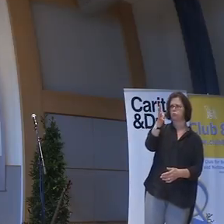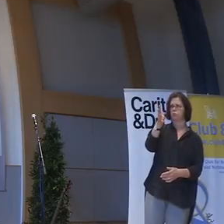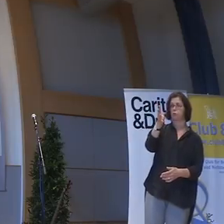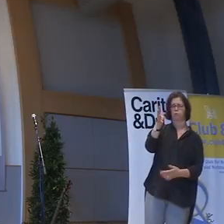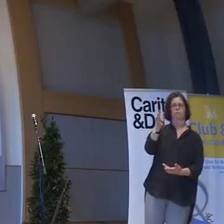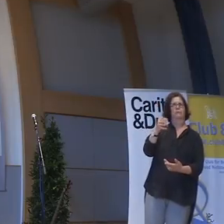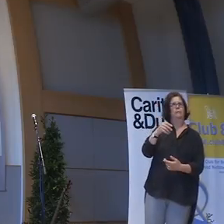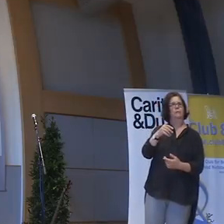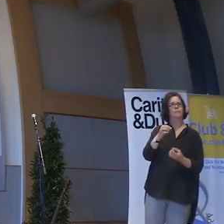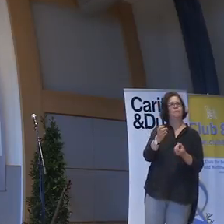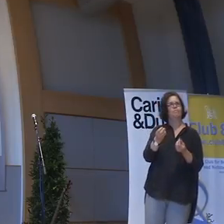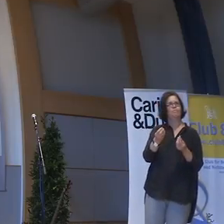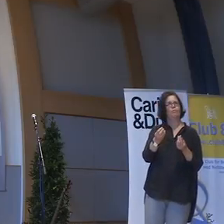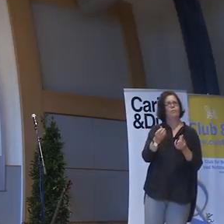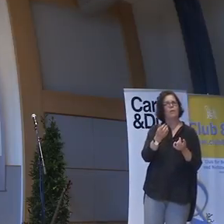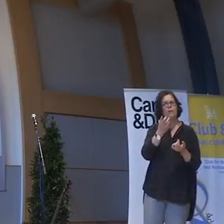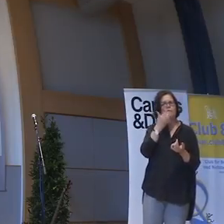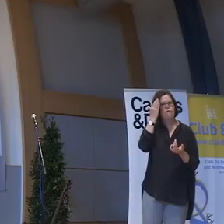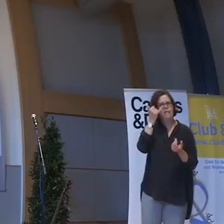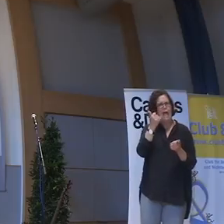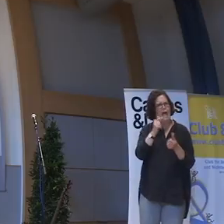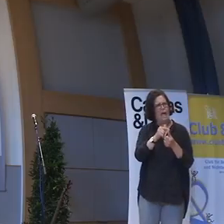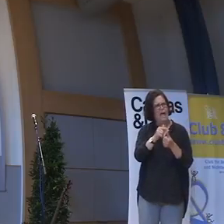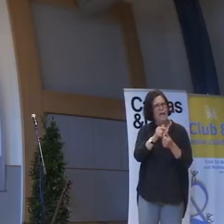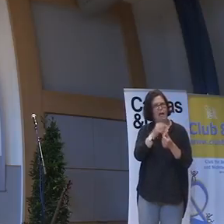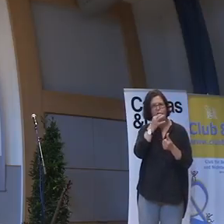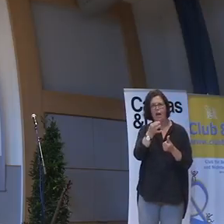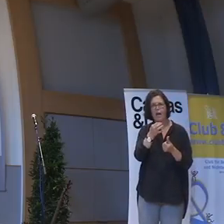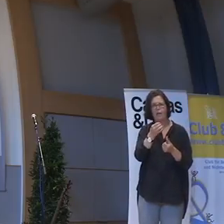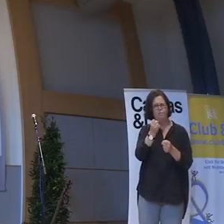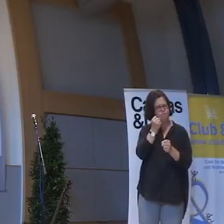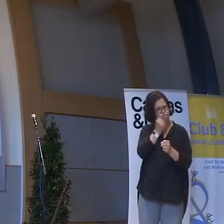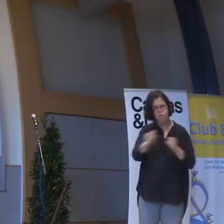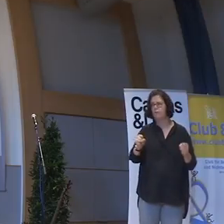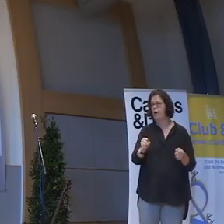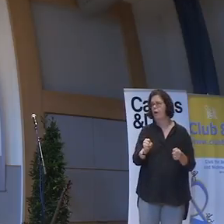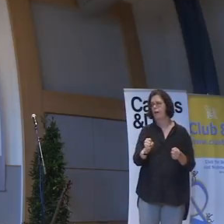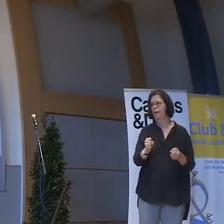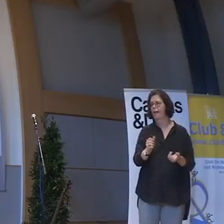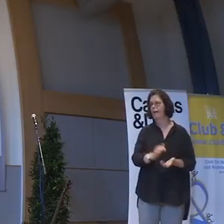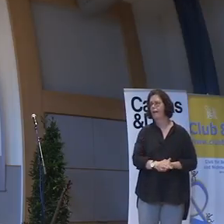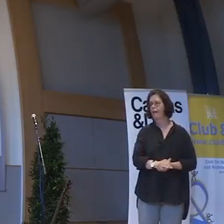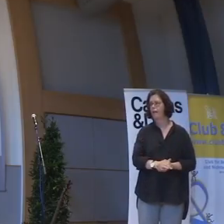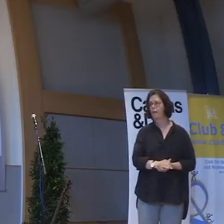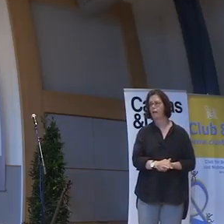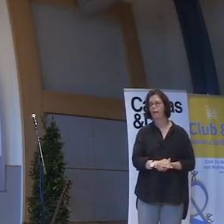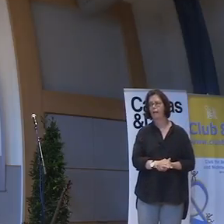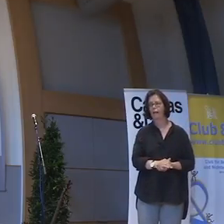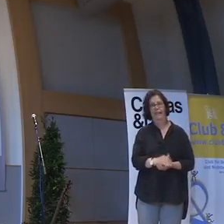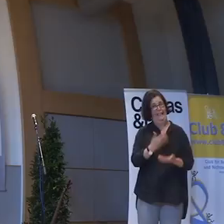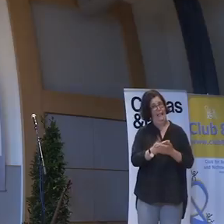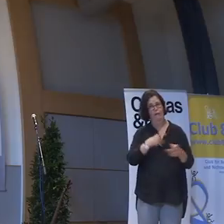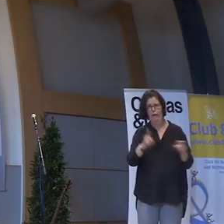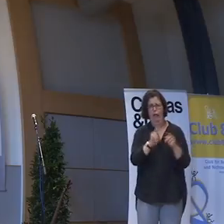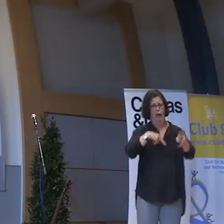dann brennt man unter die Fingernägel eine Frage, und die ist so brutal, ich tue mir direkt weh, von der Antwort bis euch